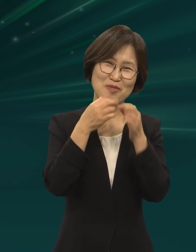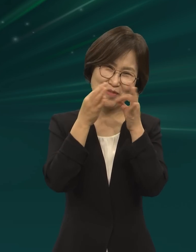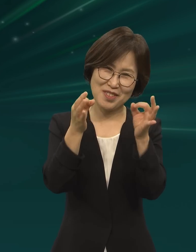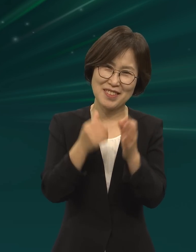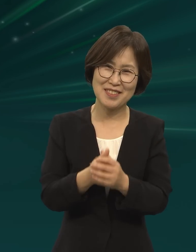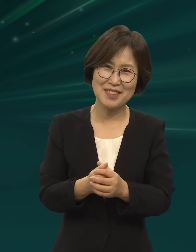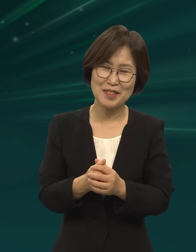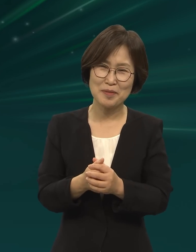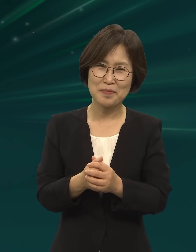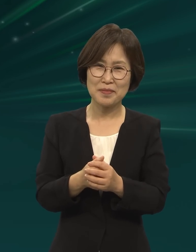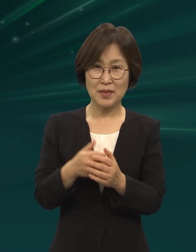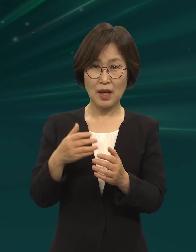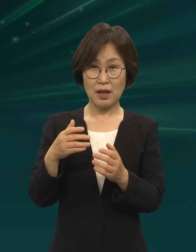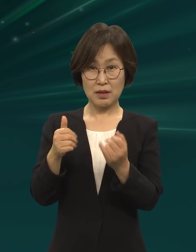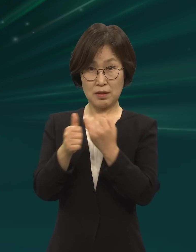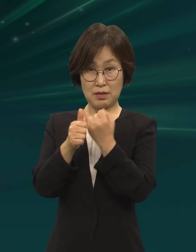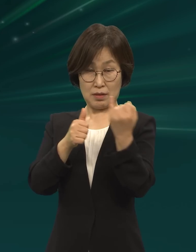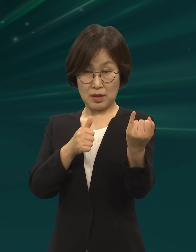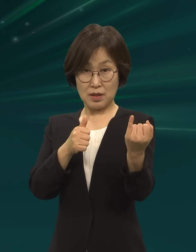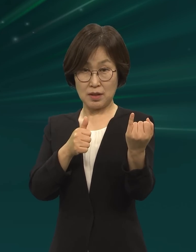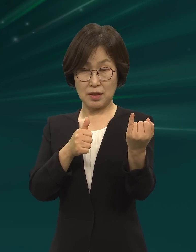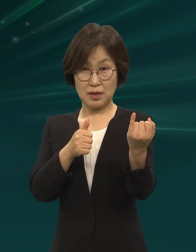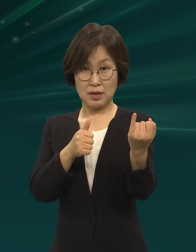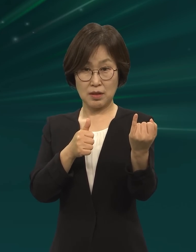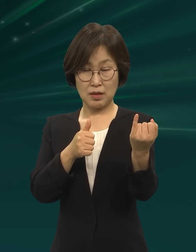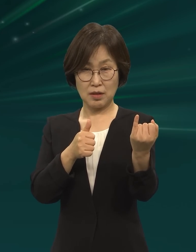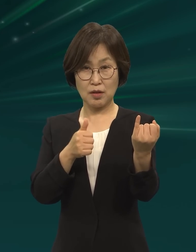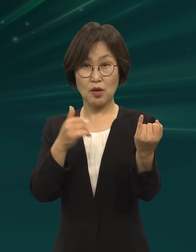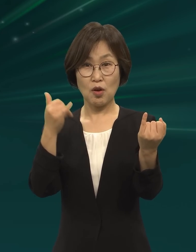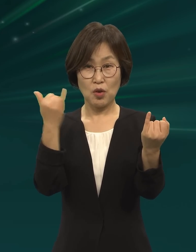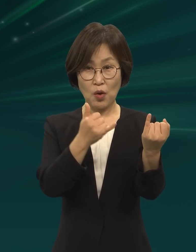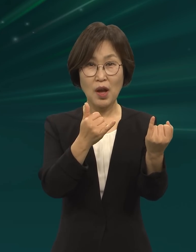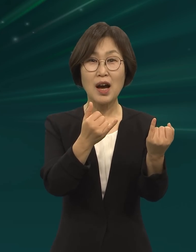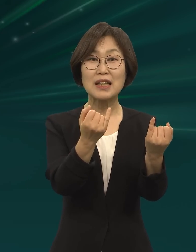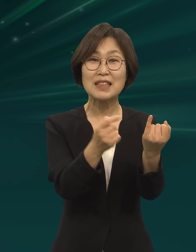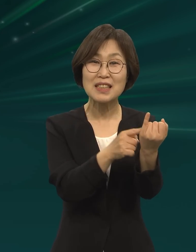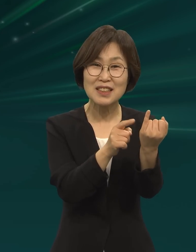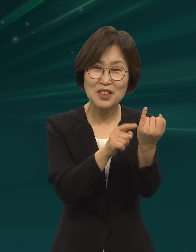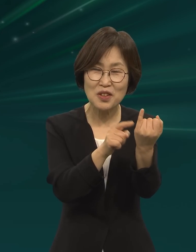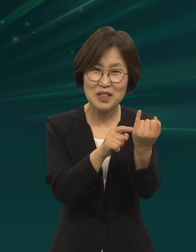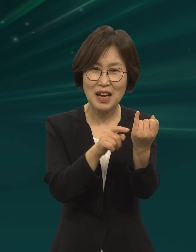그래서 저 아내한테 언니, 나 임신되었어요.